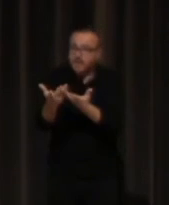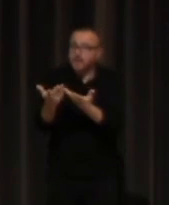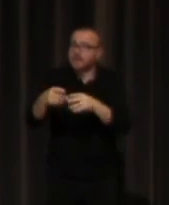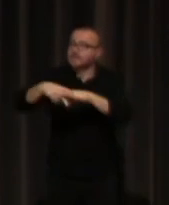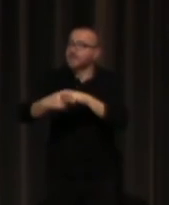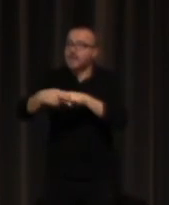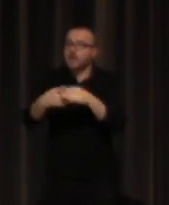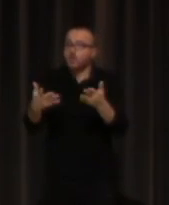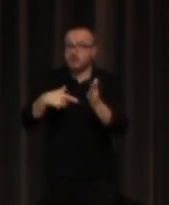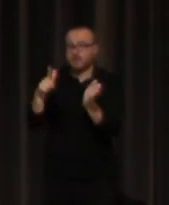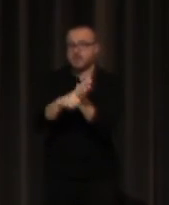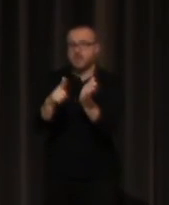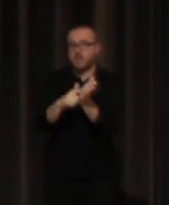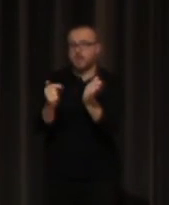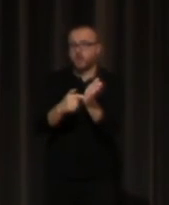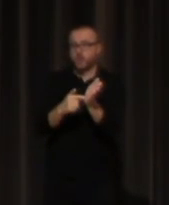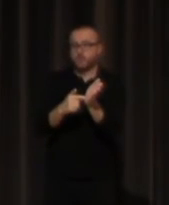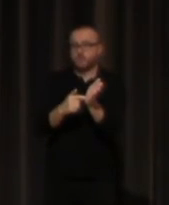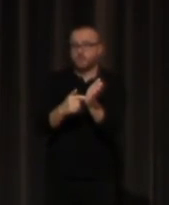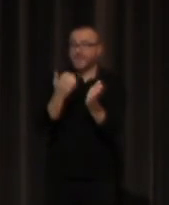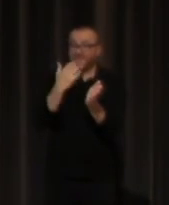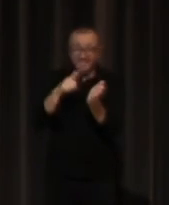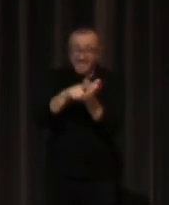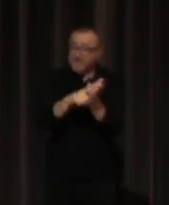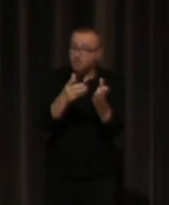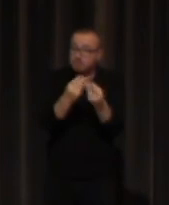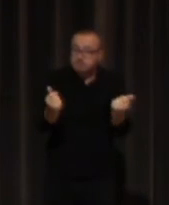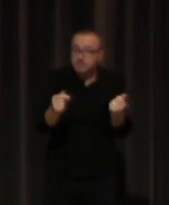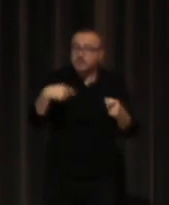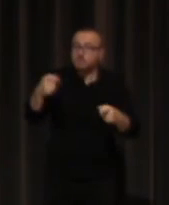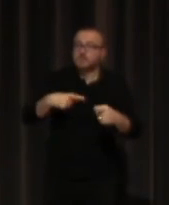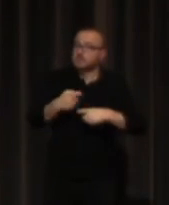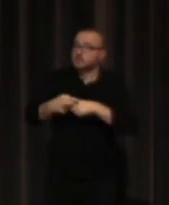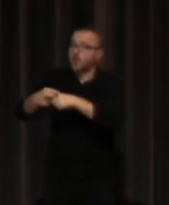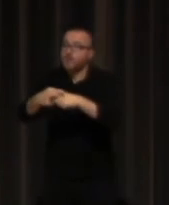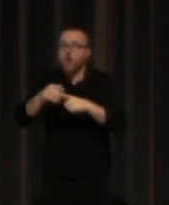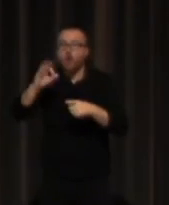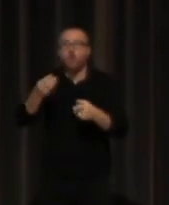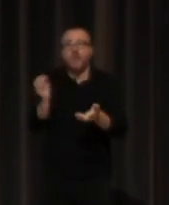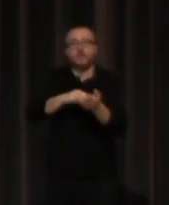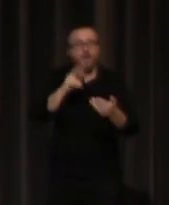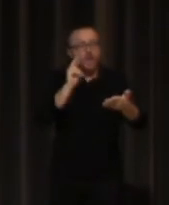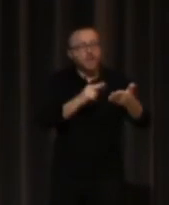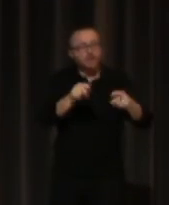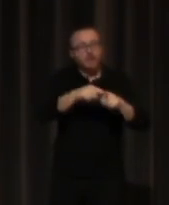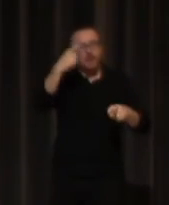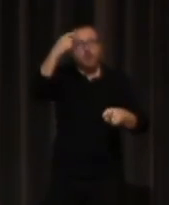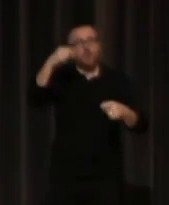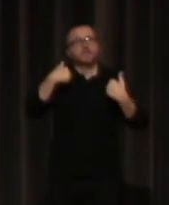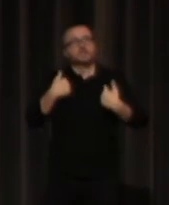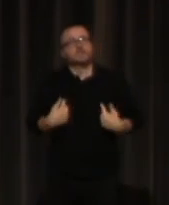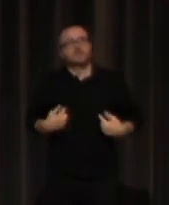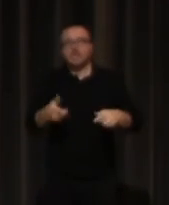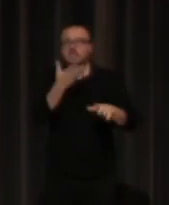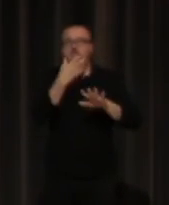no repetir-se, s'esvaeixen. La llengua tot ho transforma en un model, en un exemple, en un arquetip,